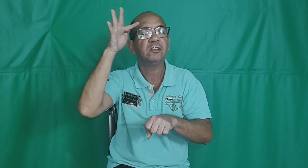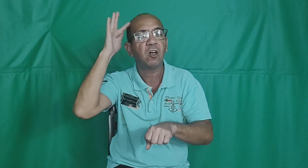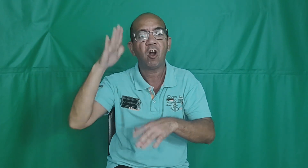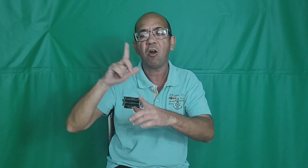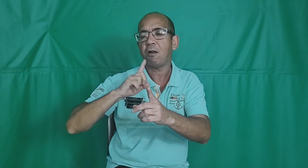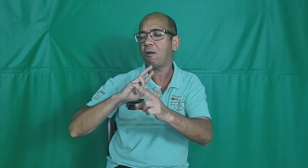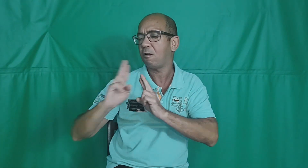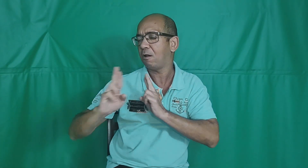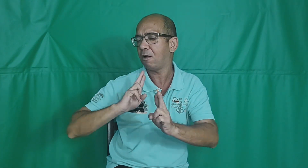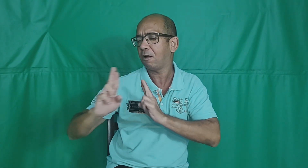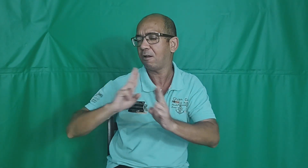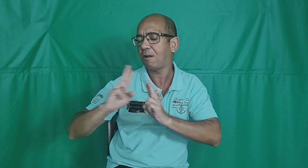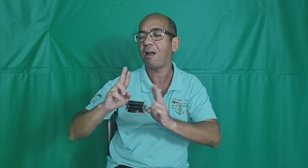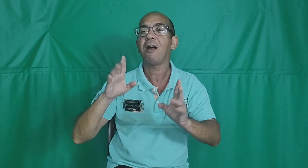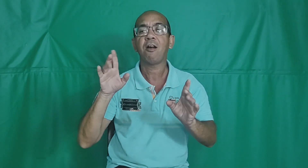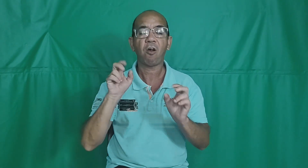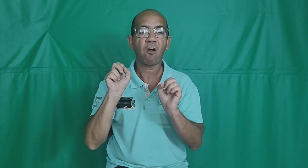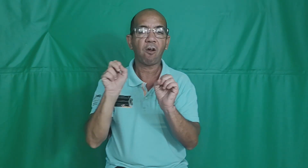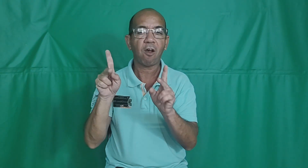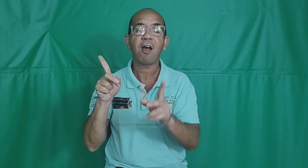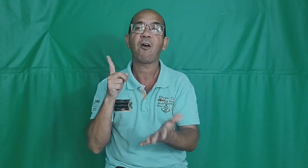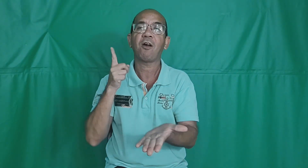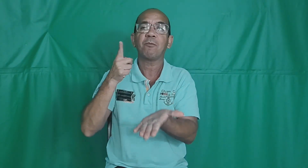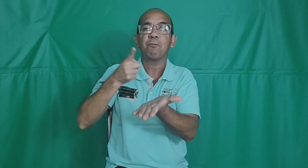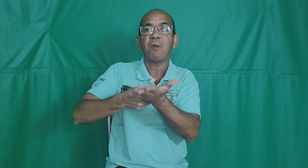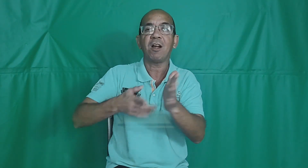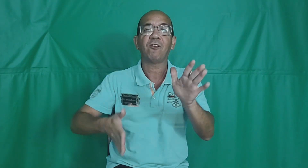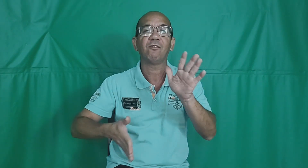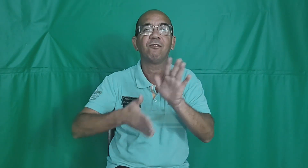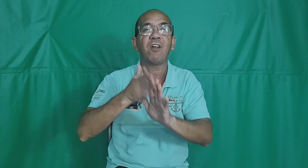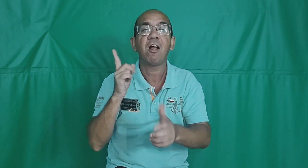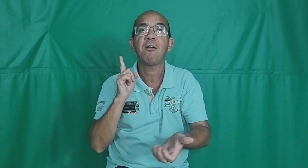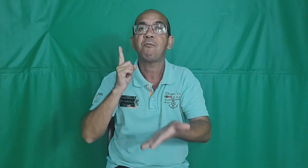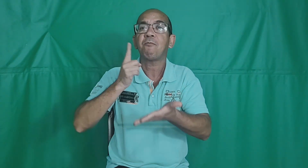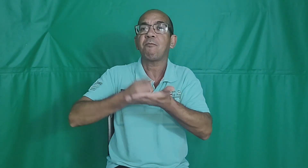guarda, sempre mantendo contato para ter acessibilidade.